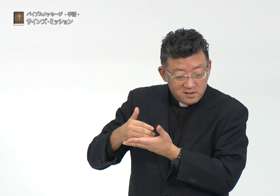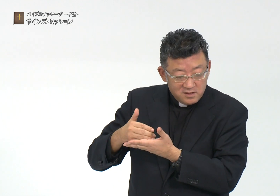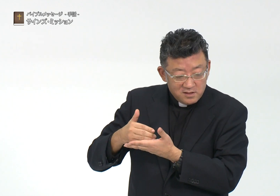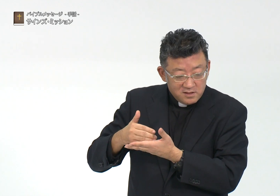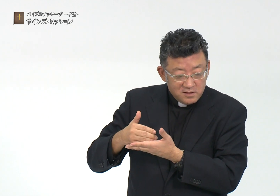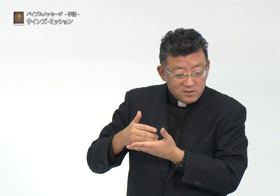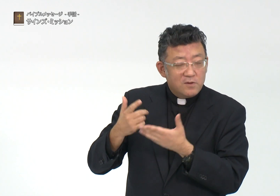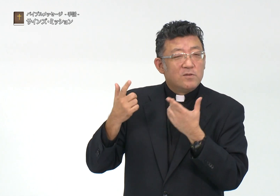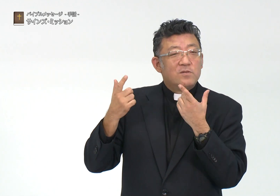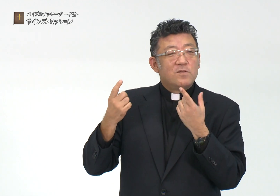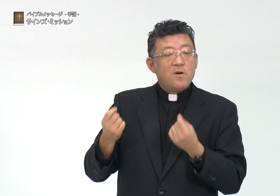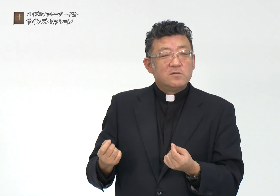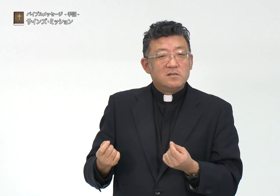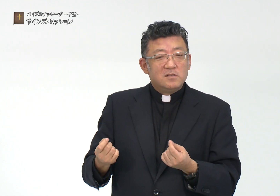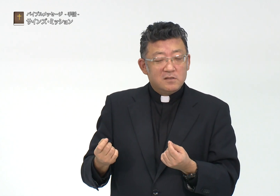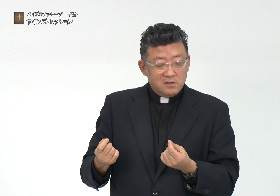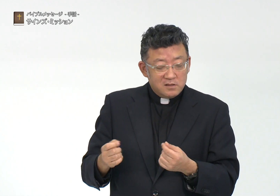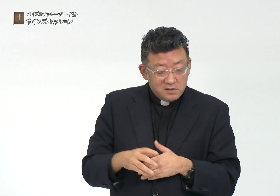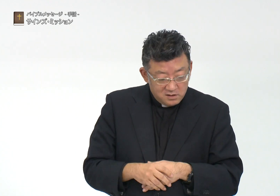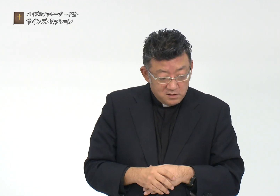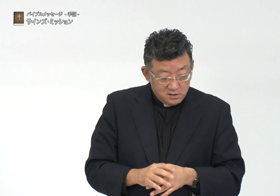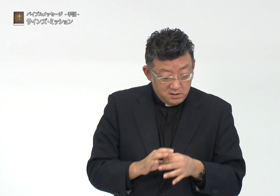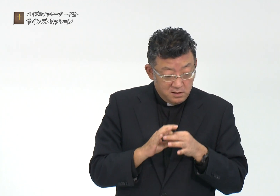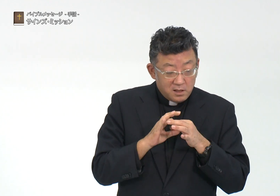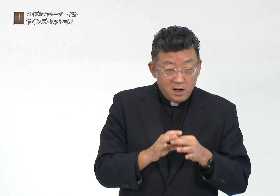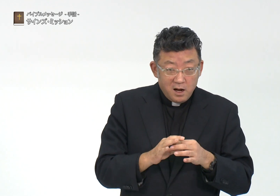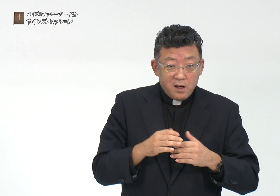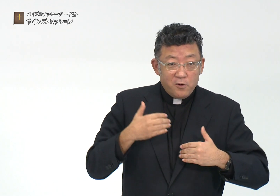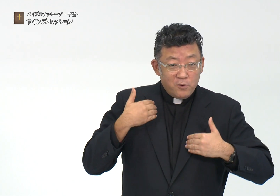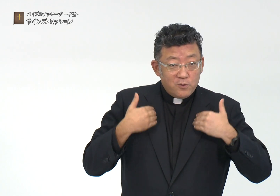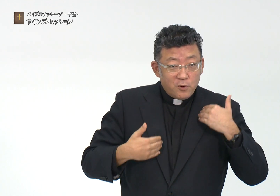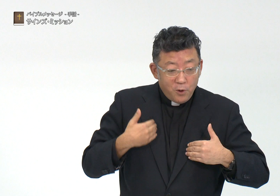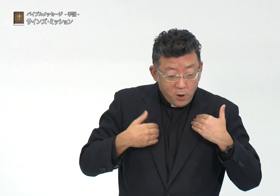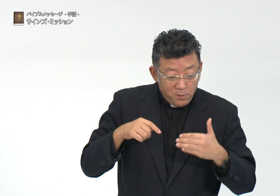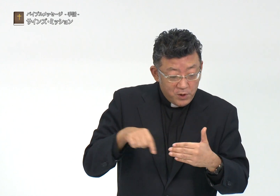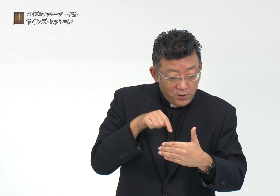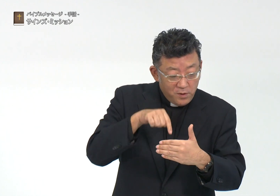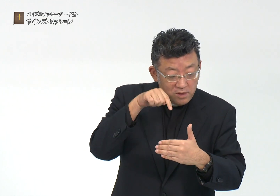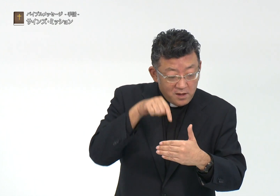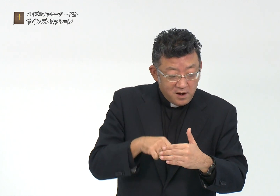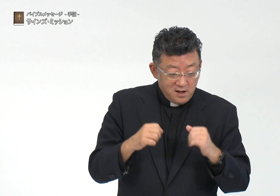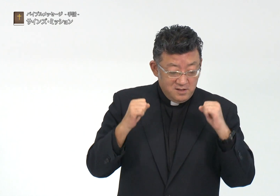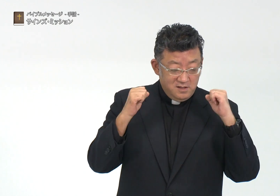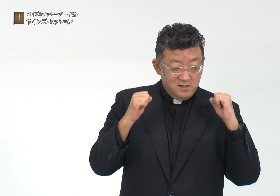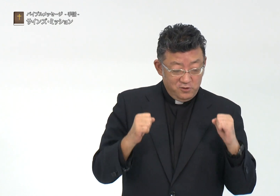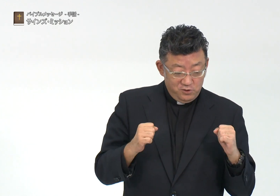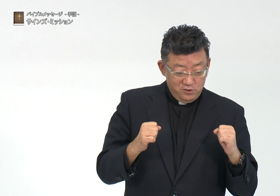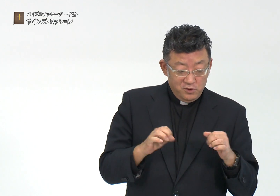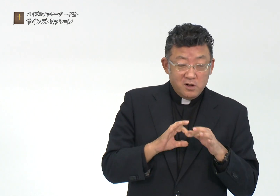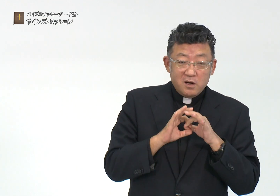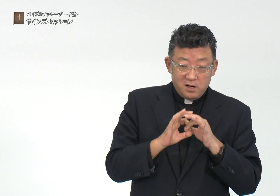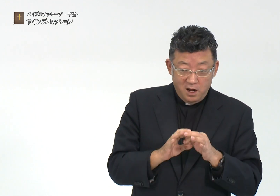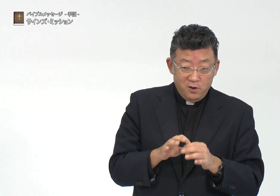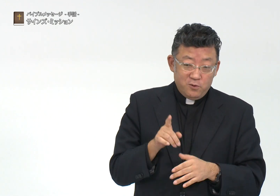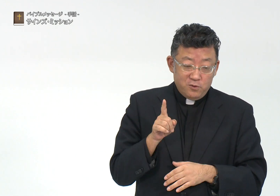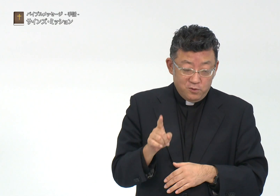御使いの話通りだったとその喜びの中にいます